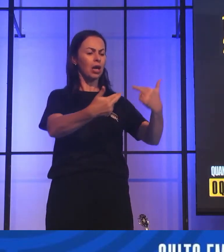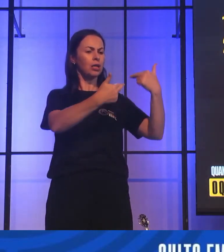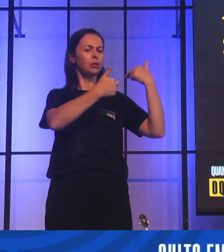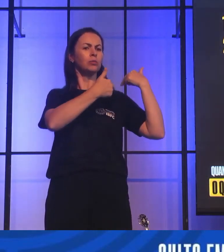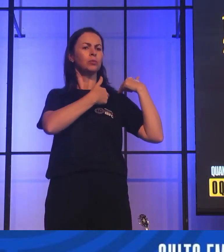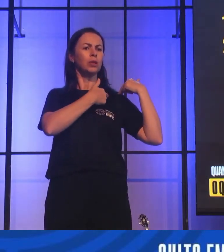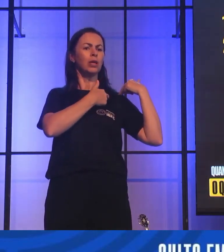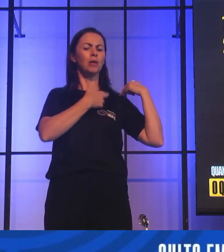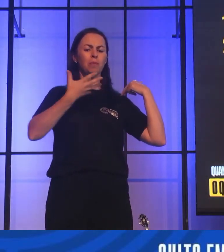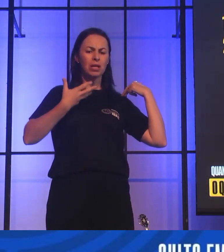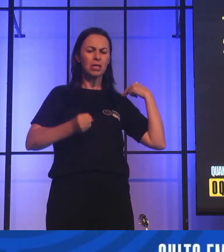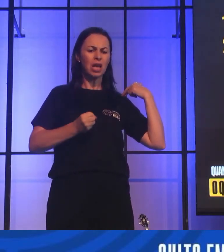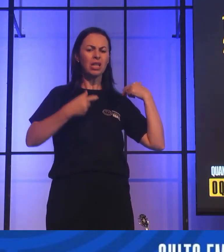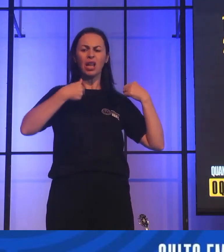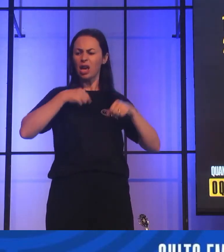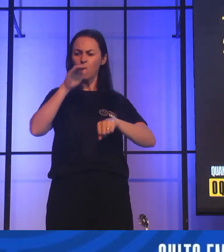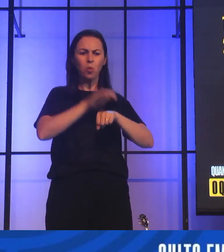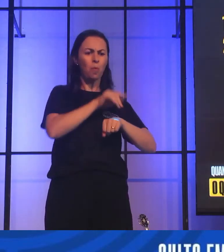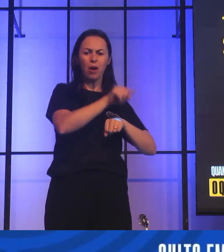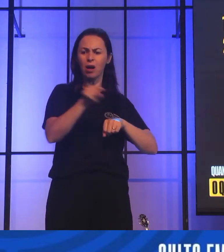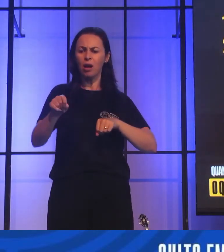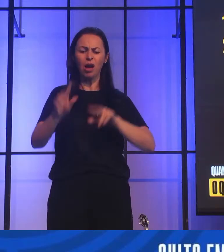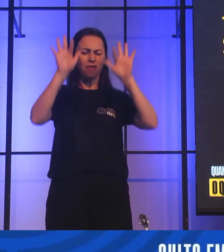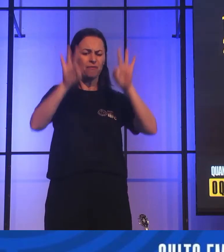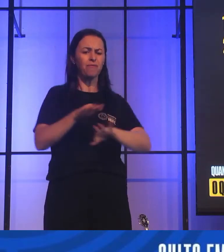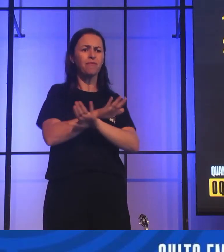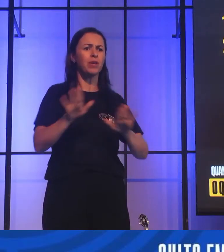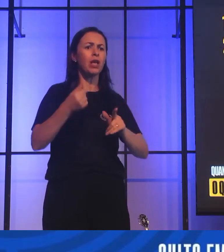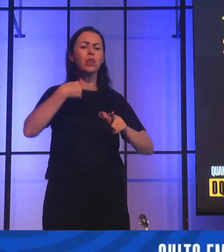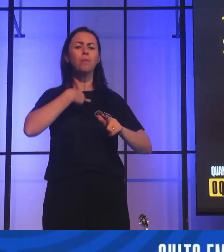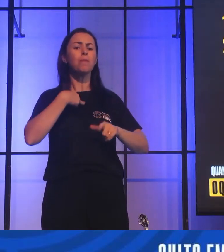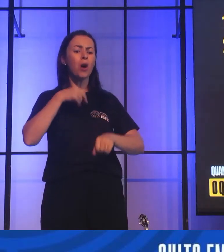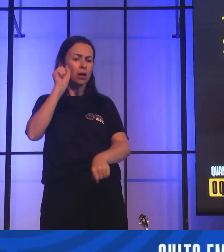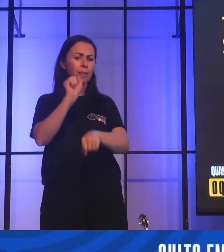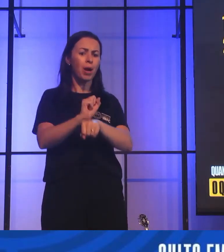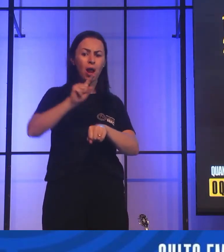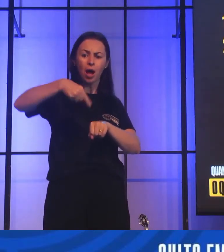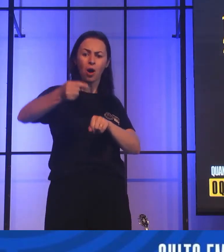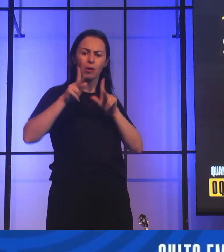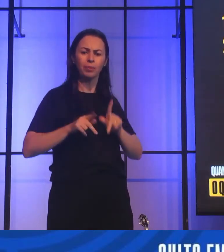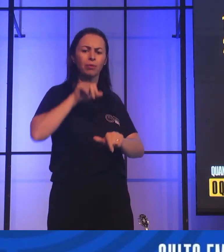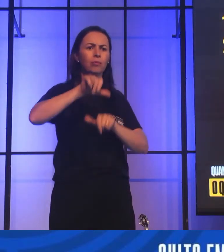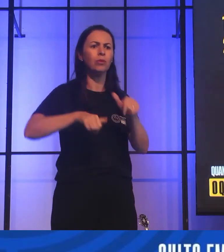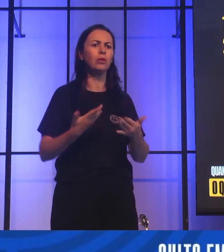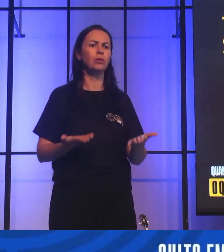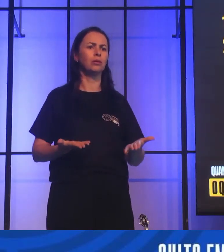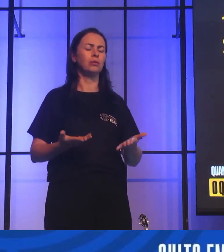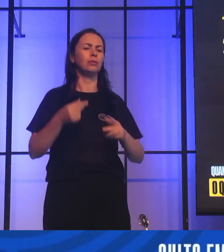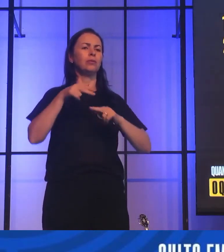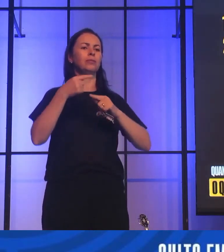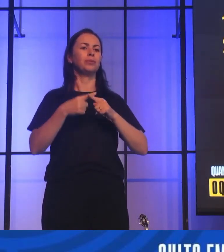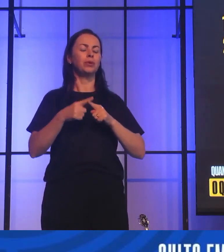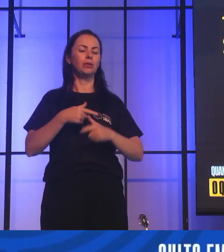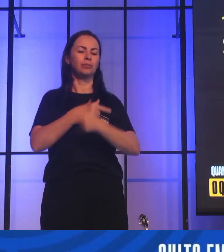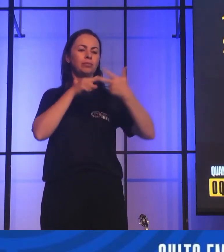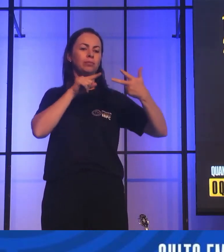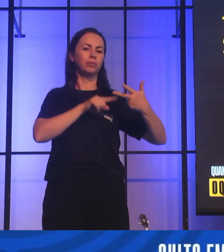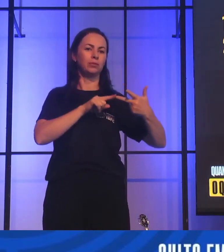parar de culpar os outros. Não espere que os outros mudem. E a terceira coisa,